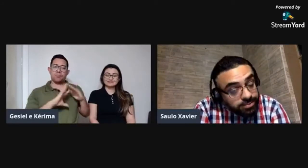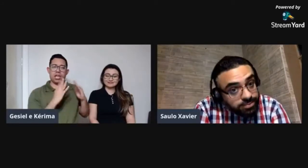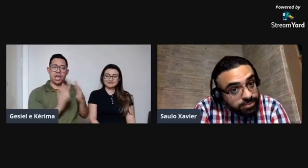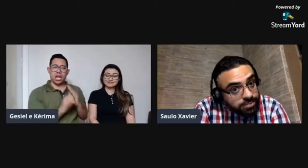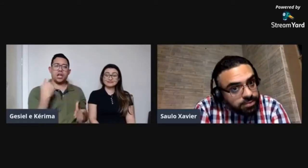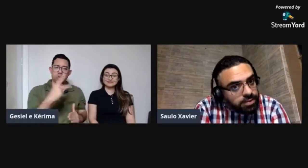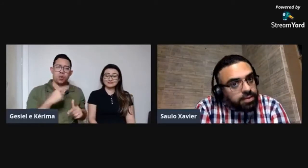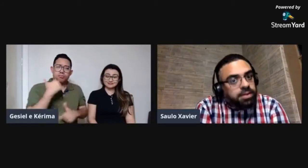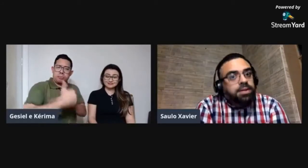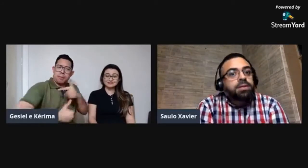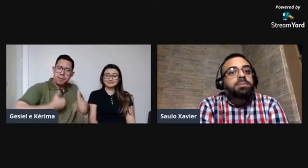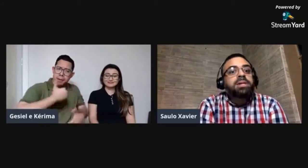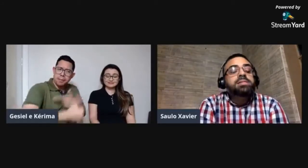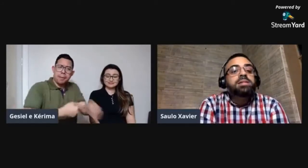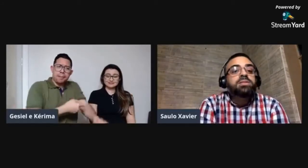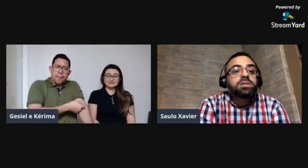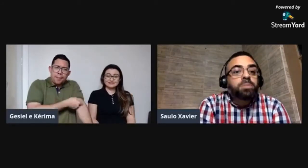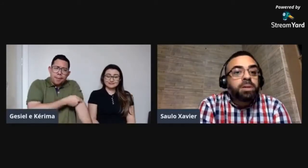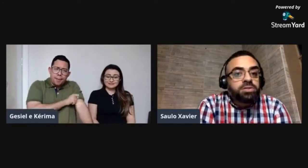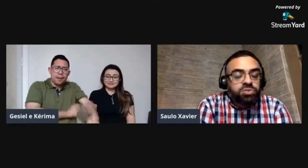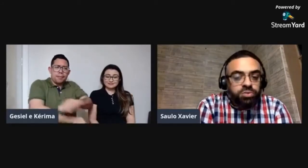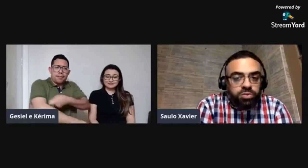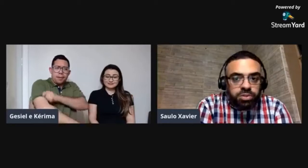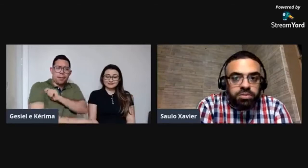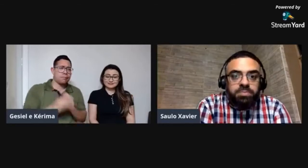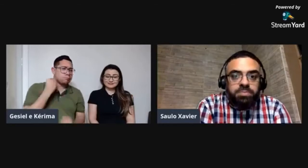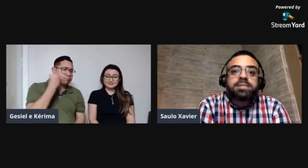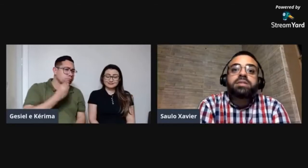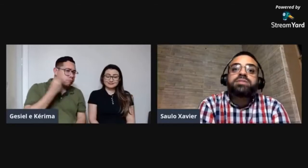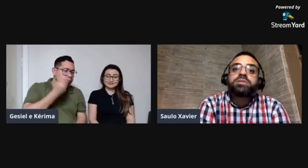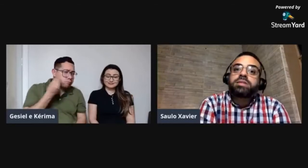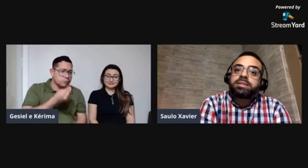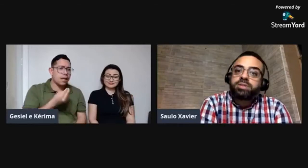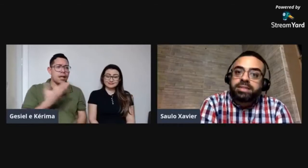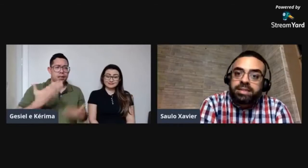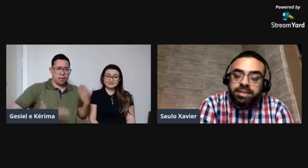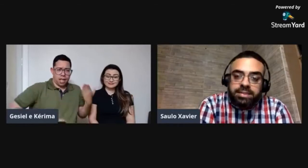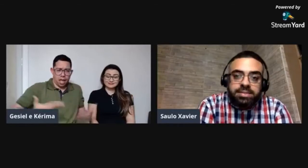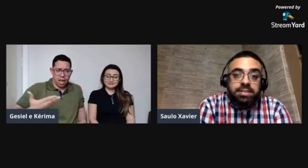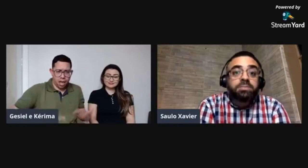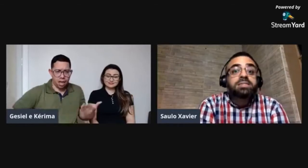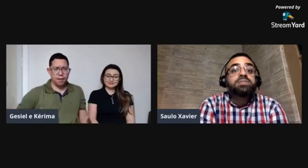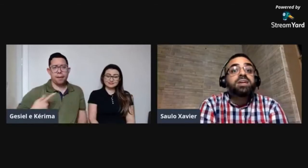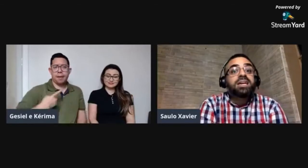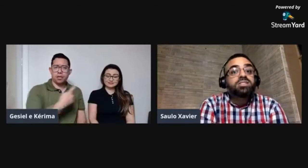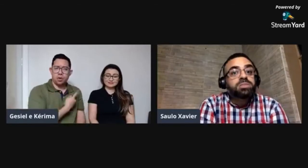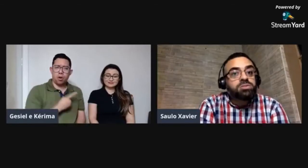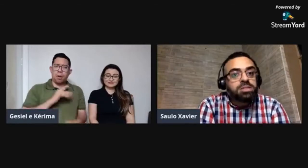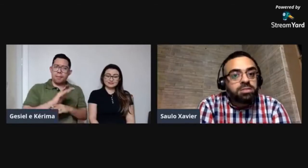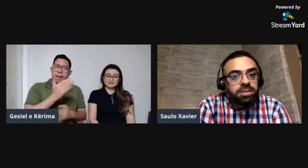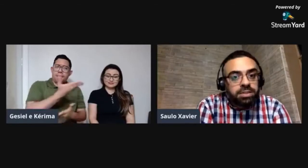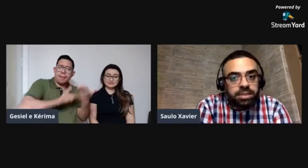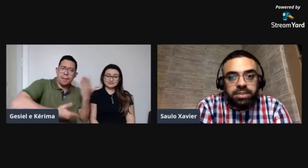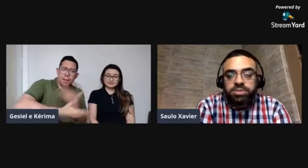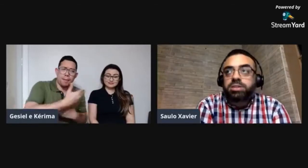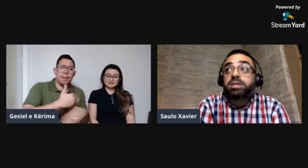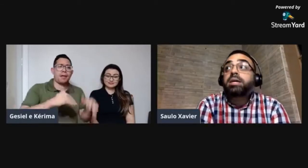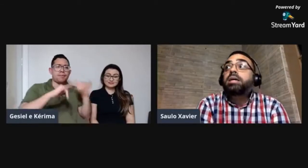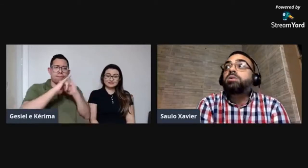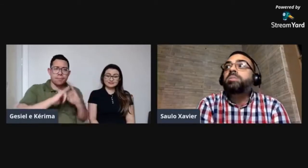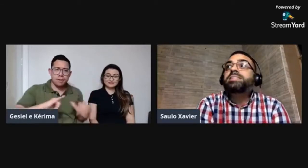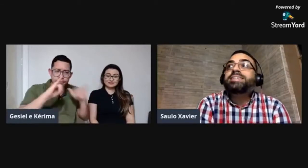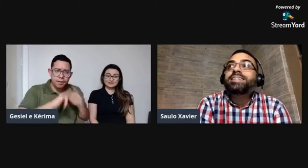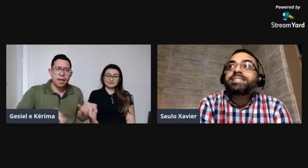aqui. Uhum. Começa a servir teu pastor, começa a servir tua liderança, começa a falar de missões na tua